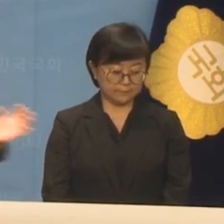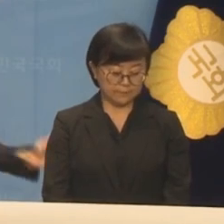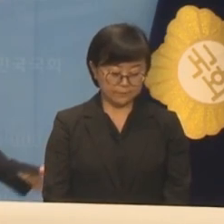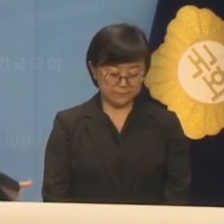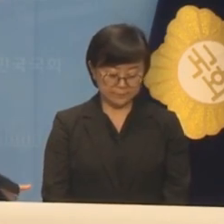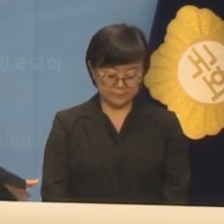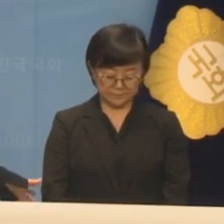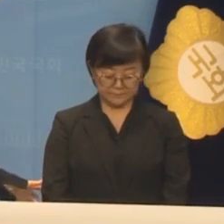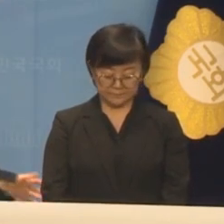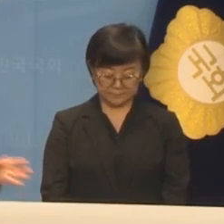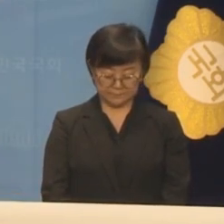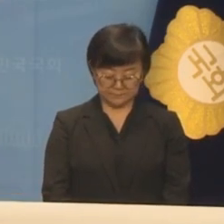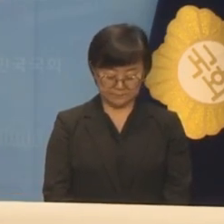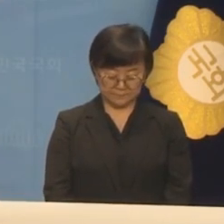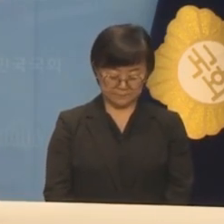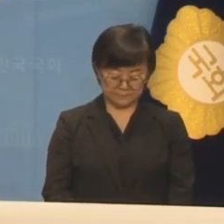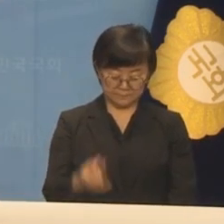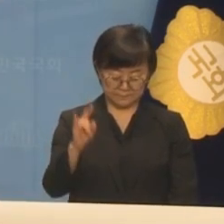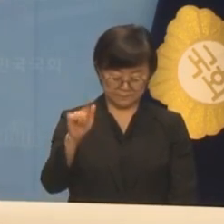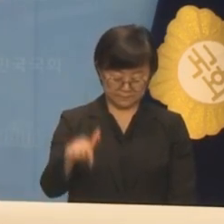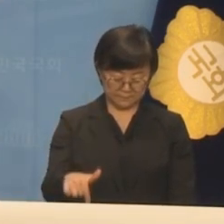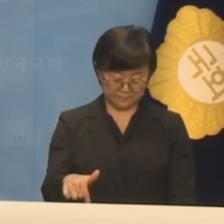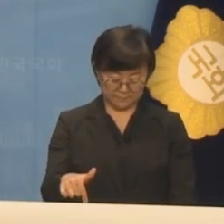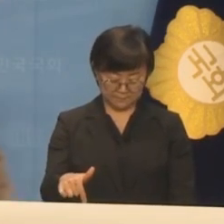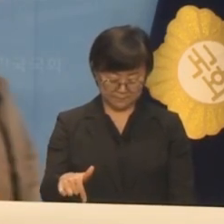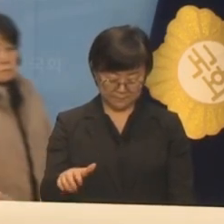이쪽으로 다 오시죠.